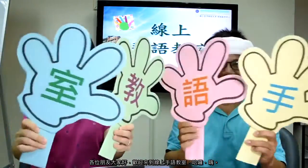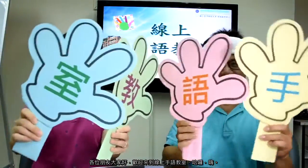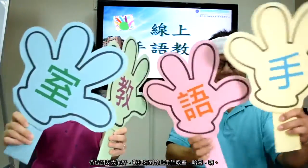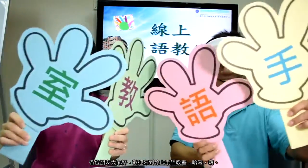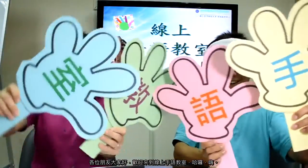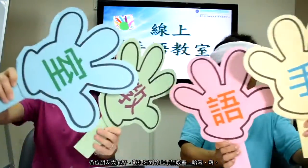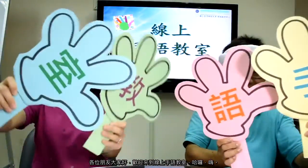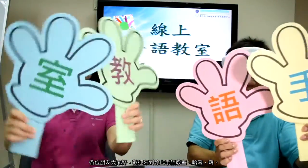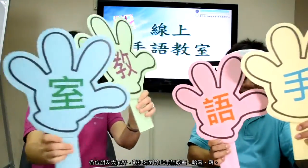嗨。